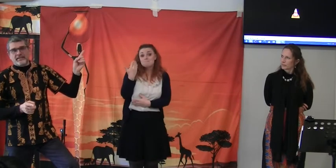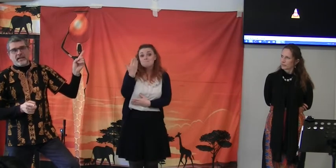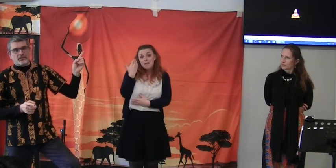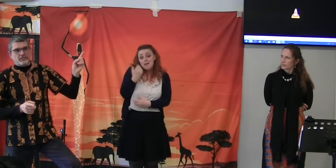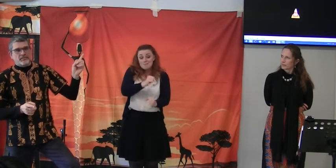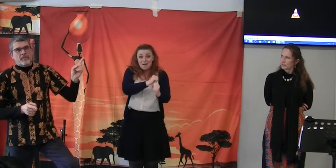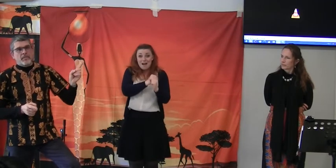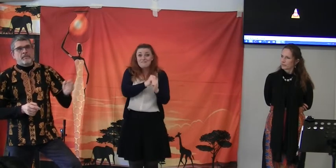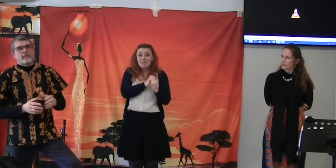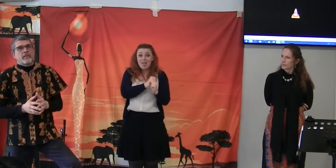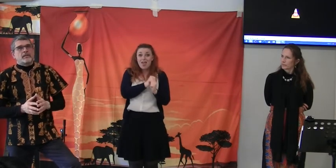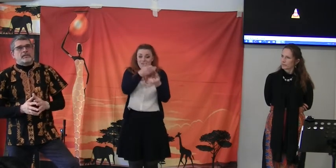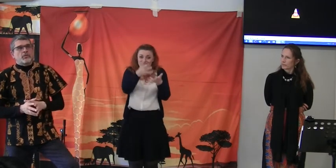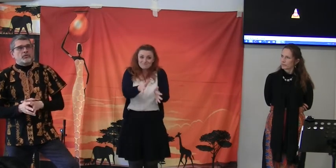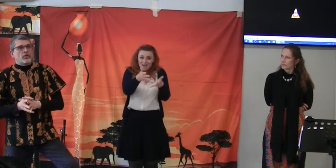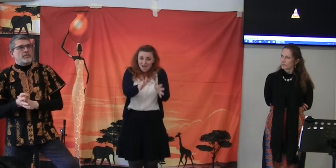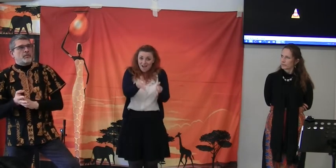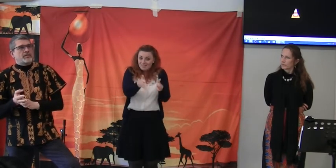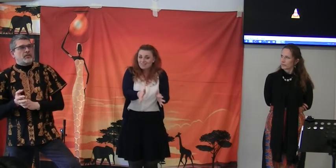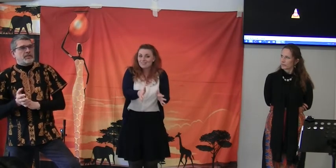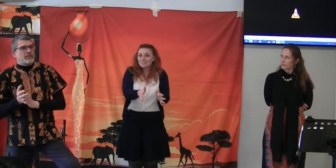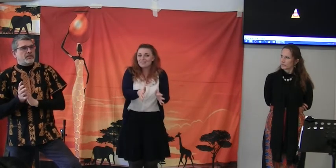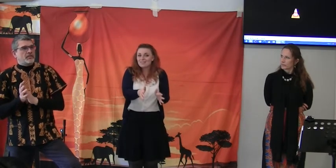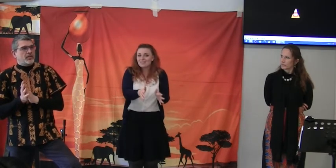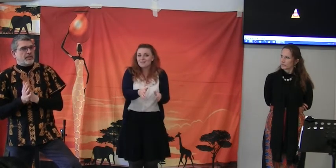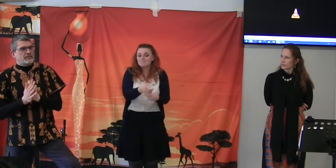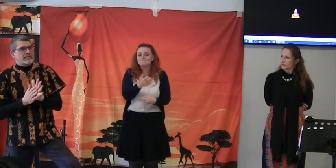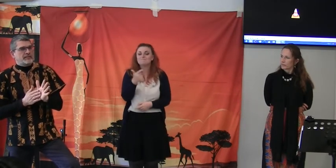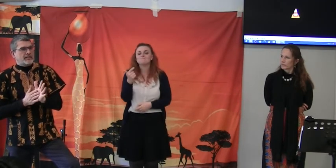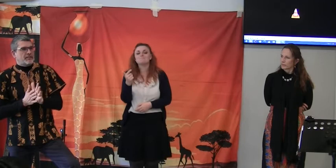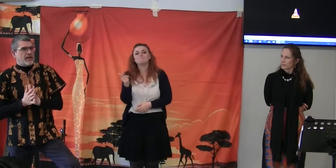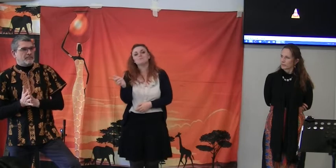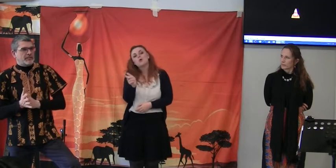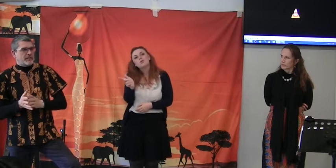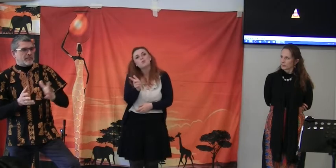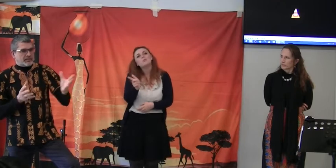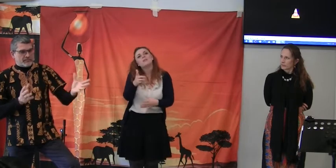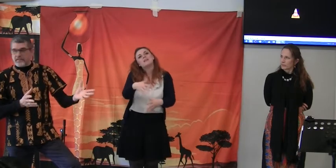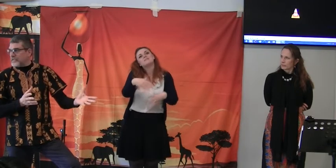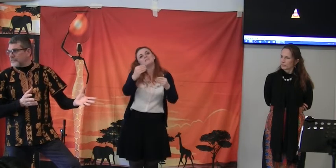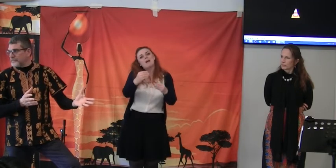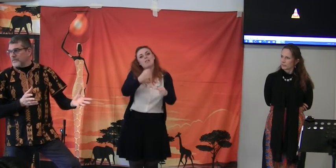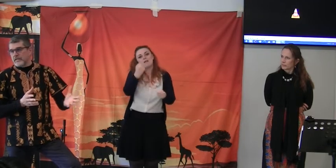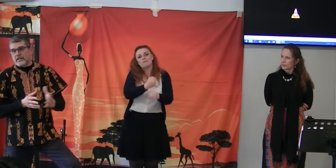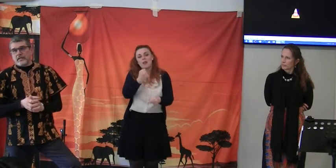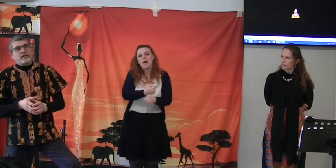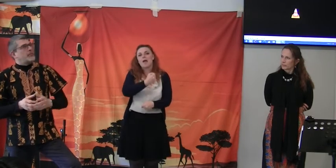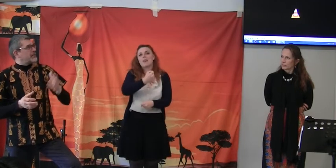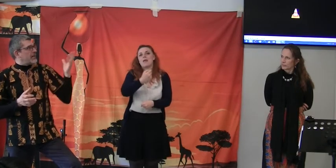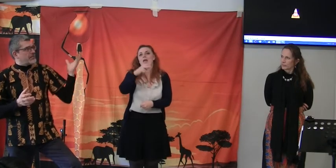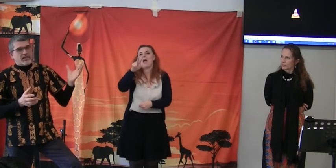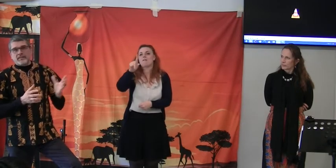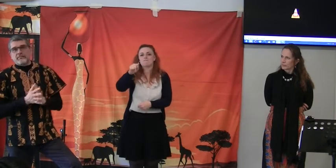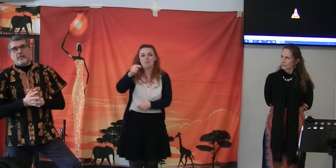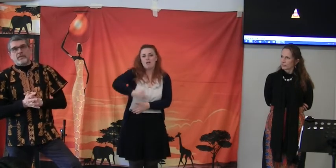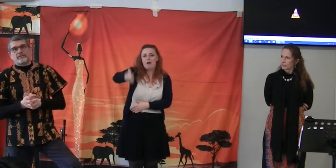nel passato, da quando noi abbiamo iniziato a servire il Signore 20 anni fa, prima nel Viterbese, poi